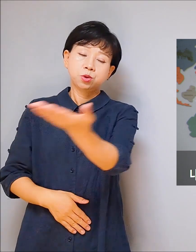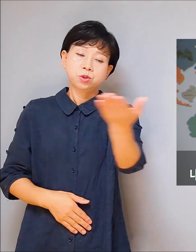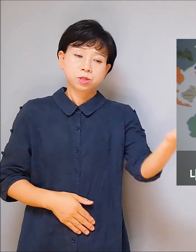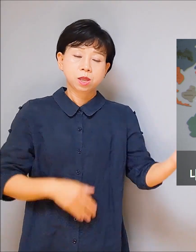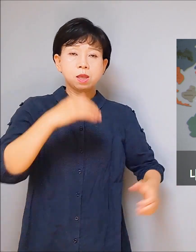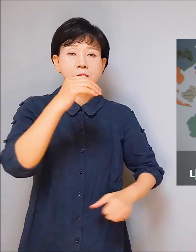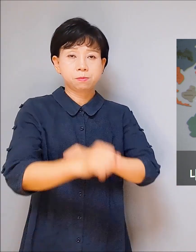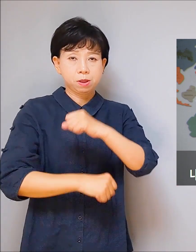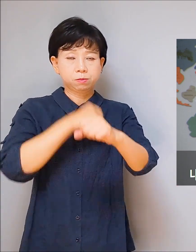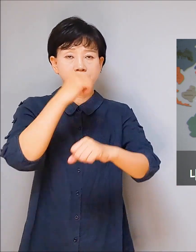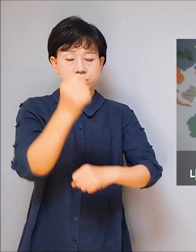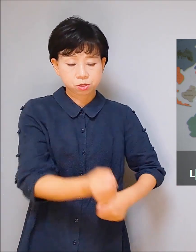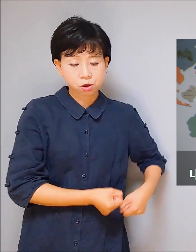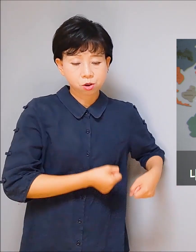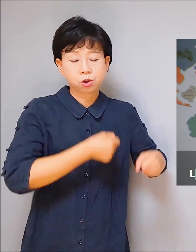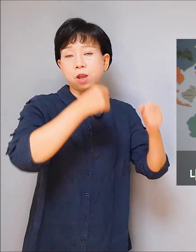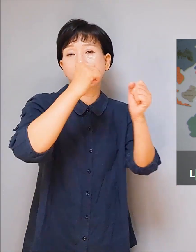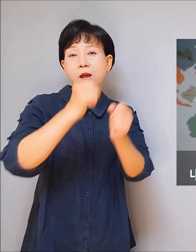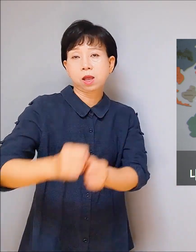바다로 내 맘